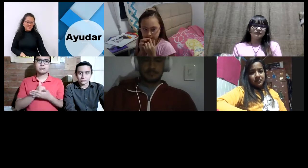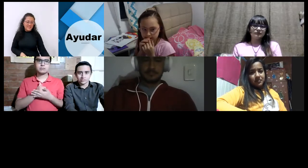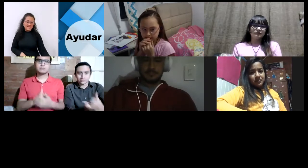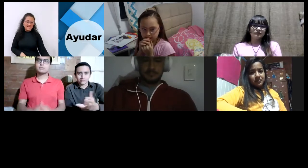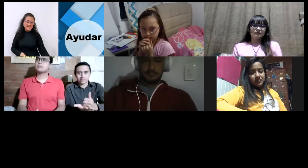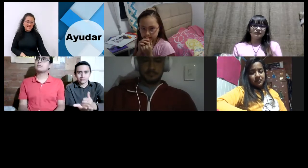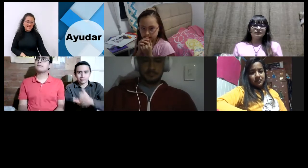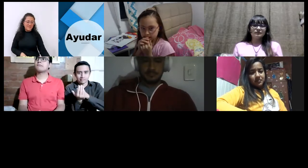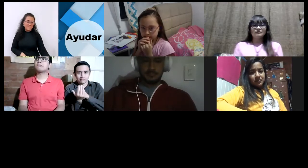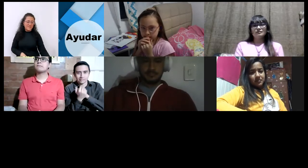Entonces, seguimos.